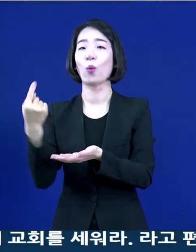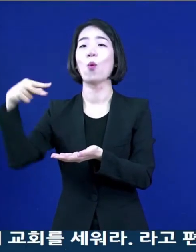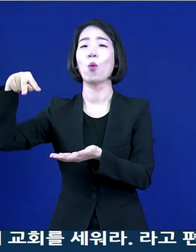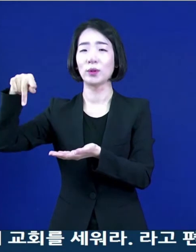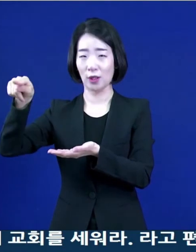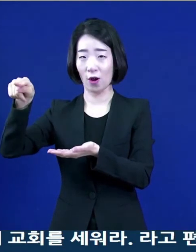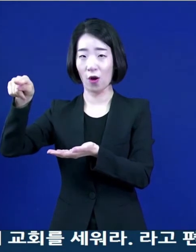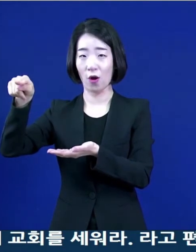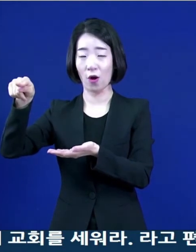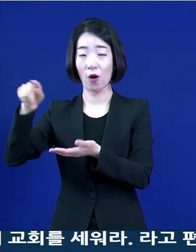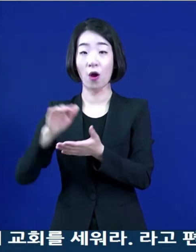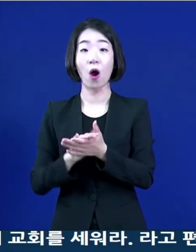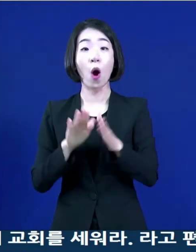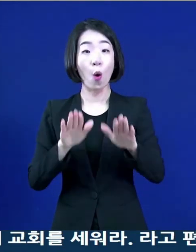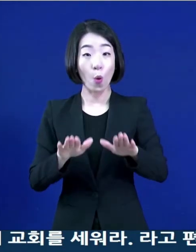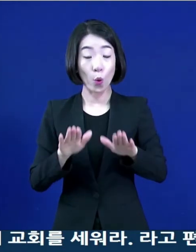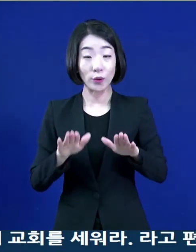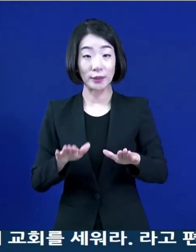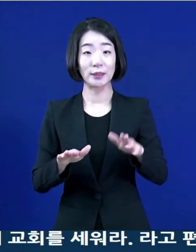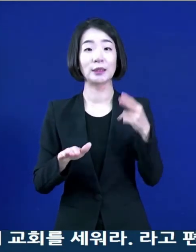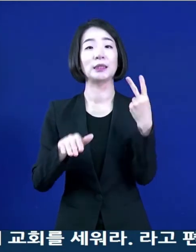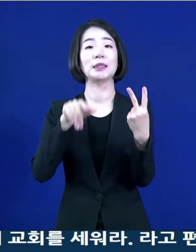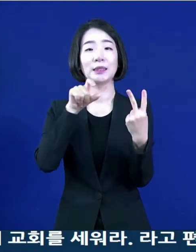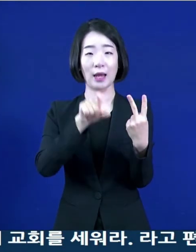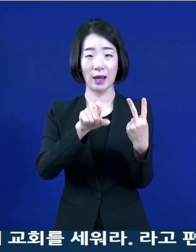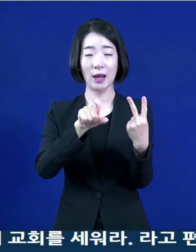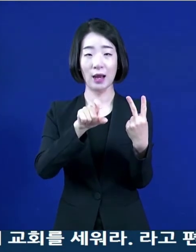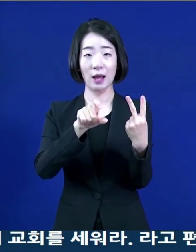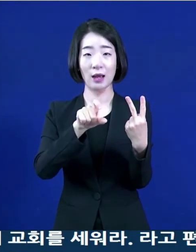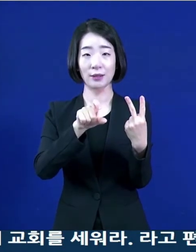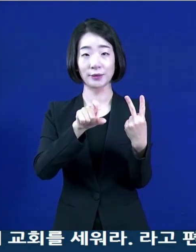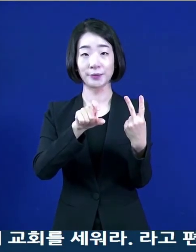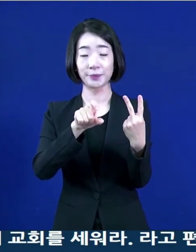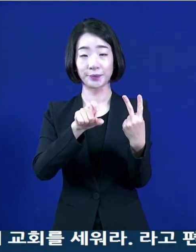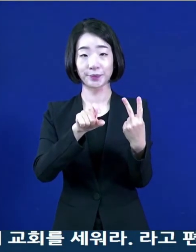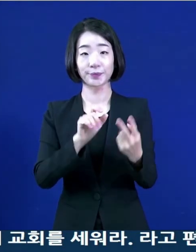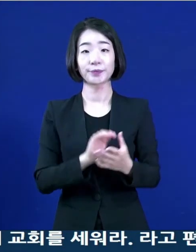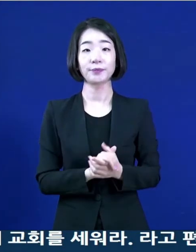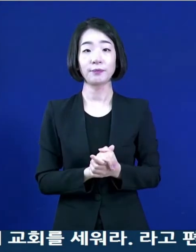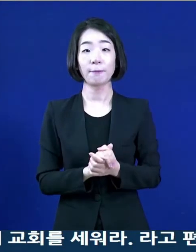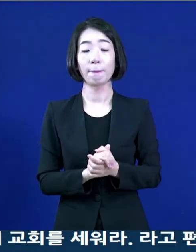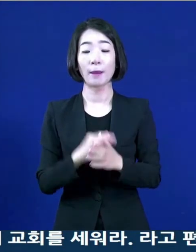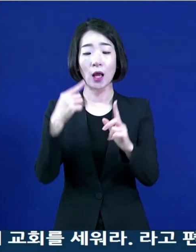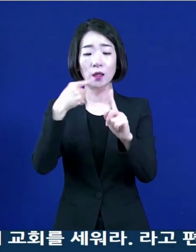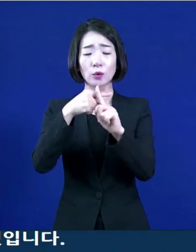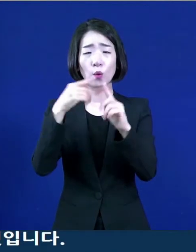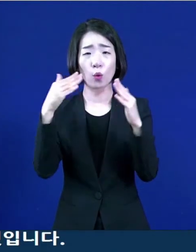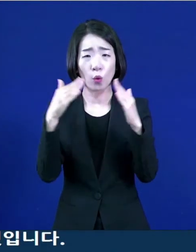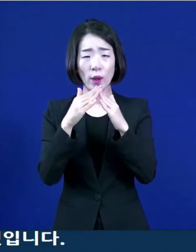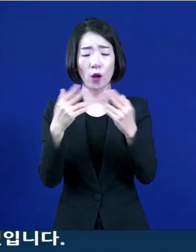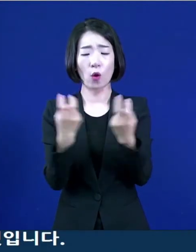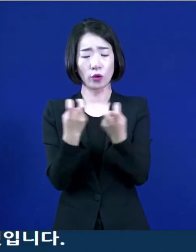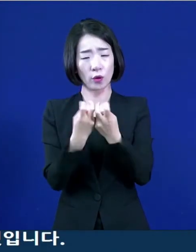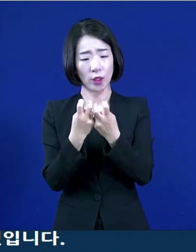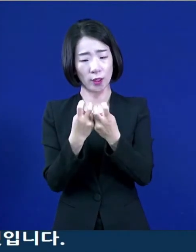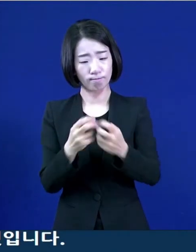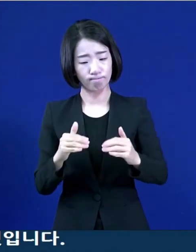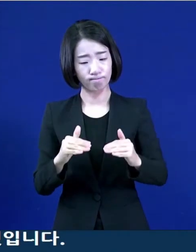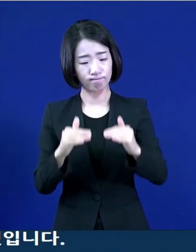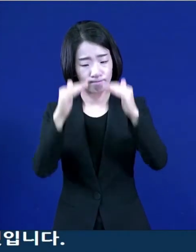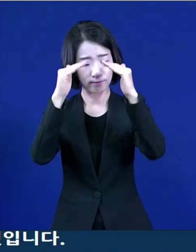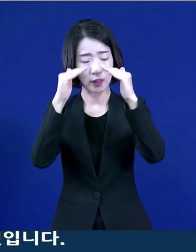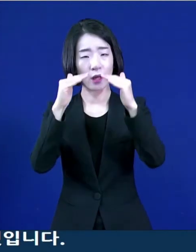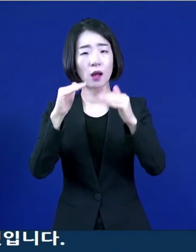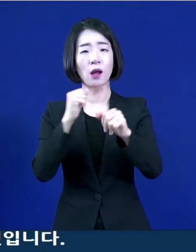없습니다. 오늘이 가운데 장인 두 번째 장이고요. 이 두 번째 장에서 교회를 어떻게 세워야 되는가 설명을 하는 과정